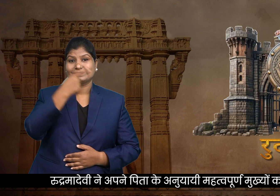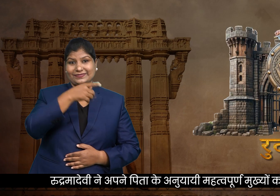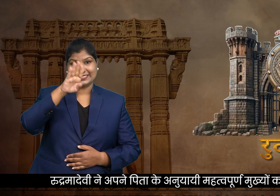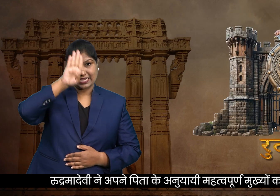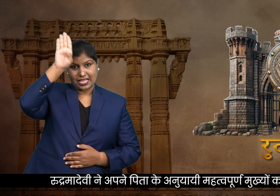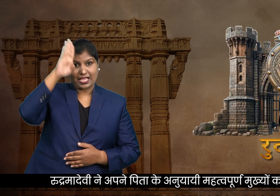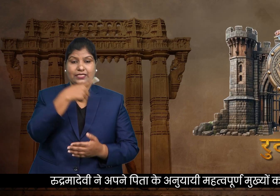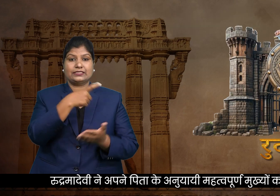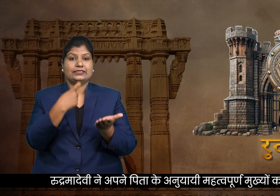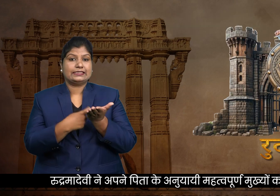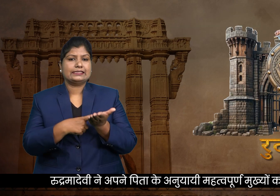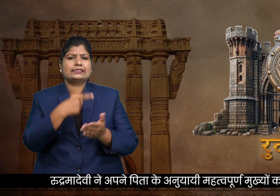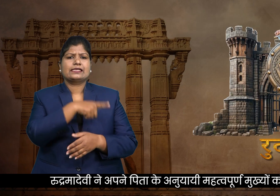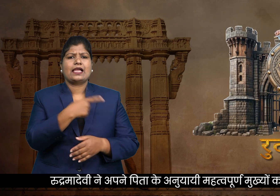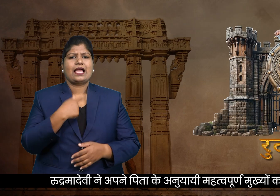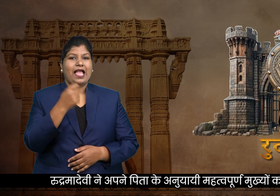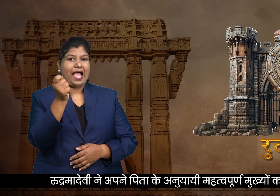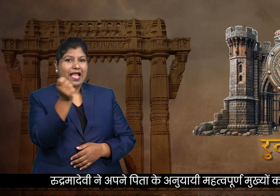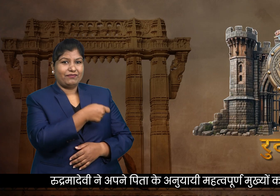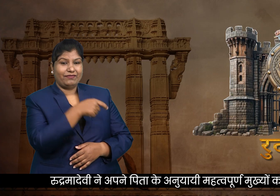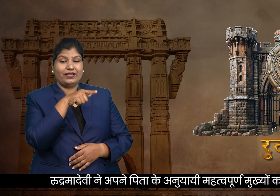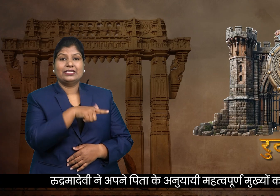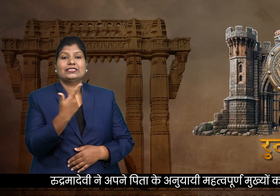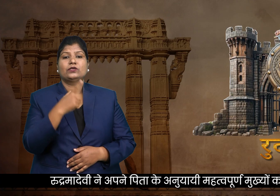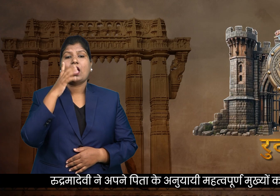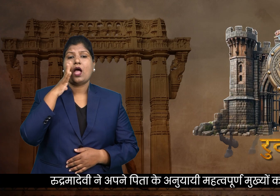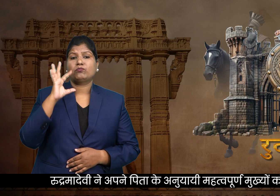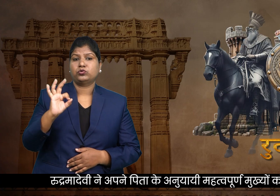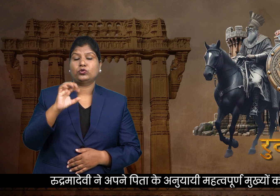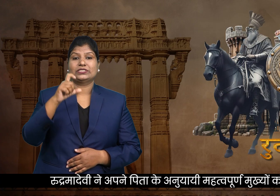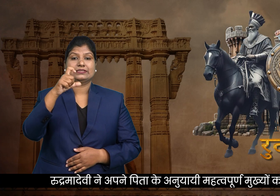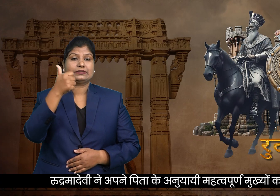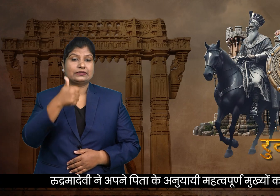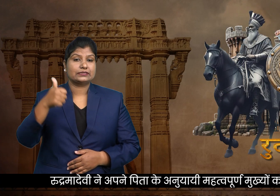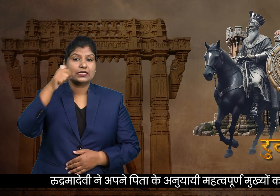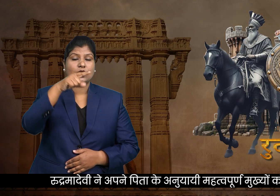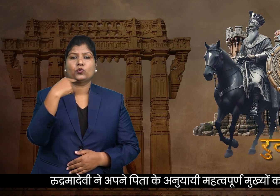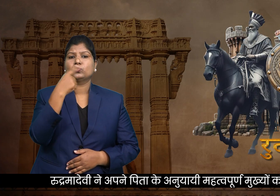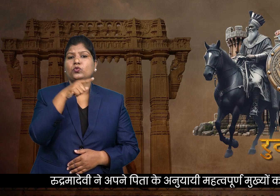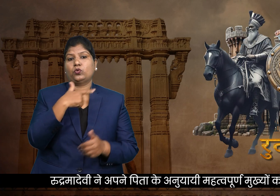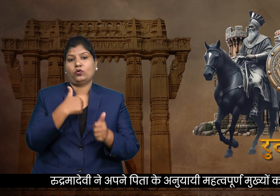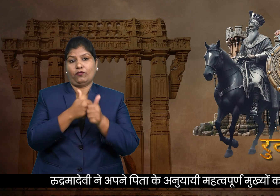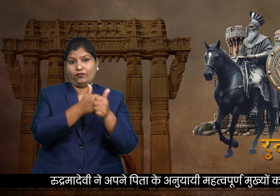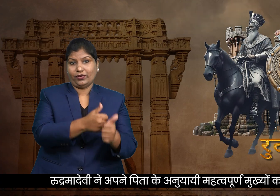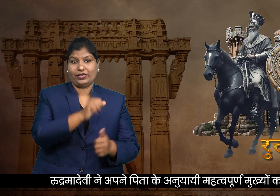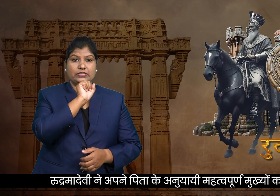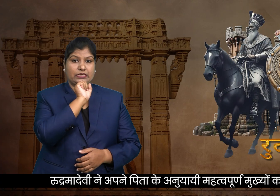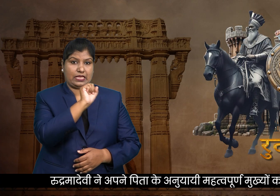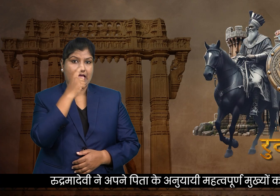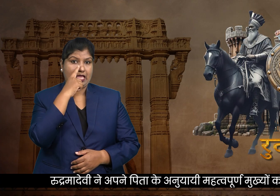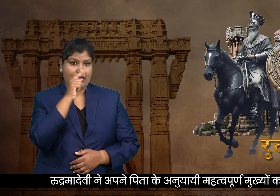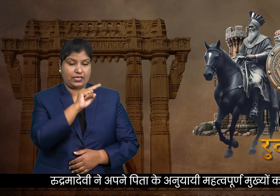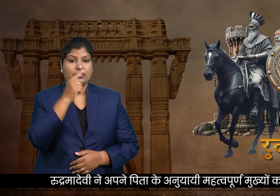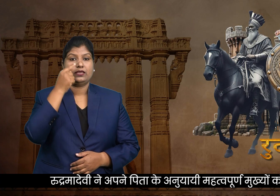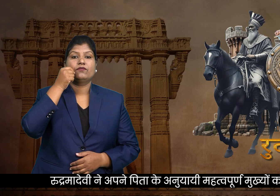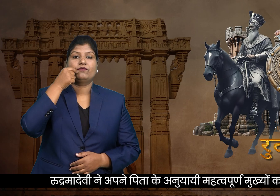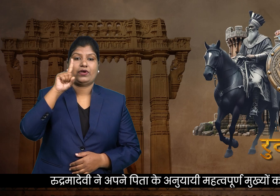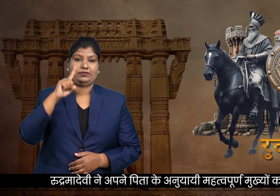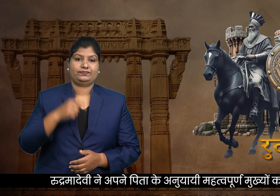रुद्रमा देवी ने अपने पिता के अनुयायी महत्वपूर्ण मुखियों को पराजित किया।